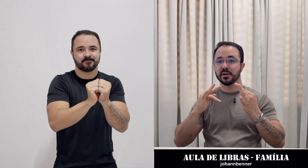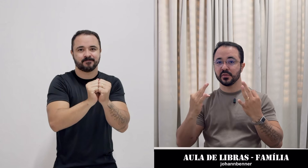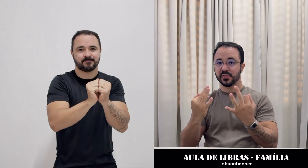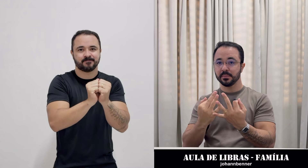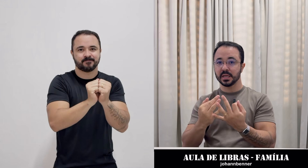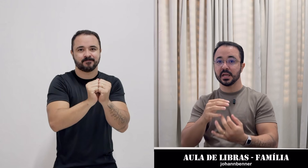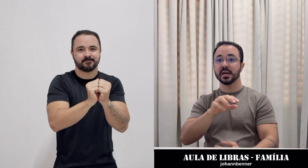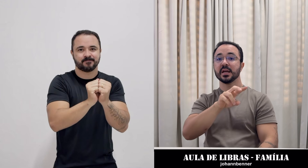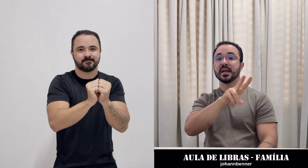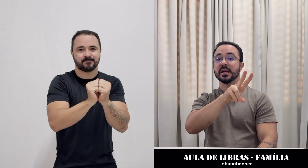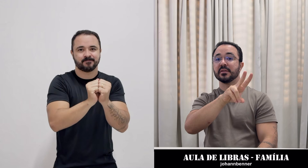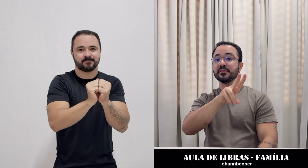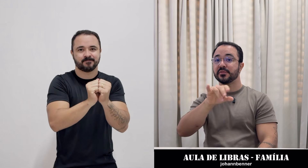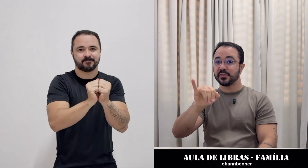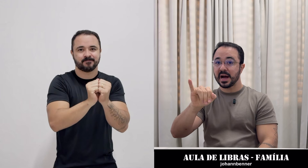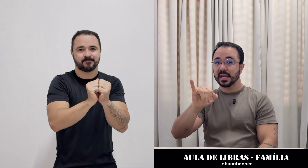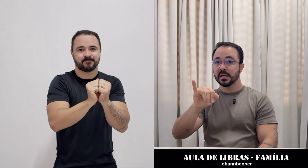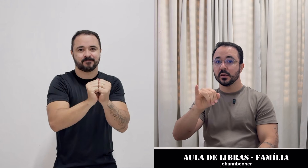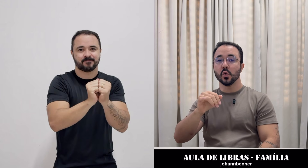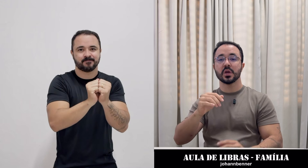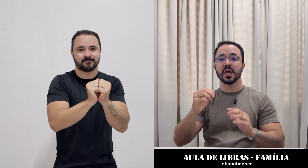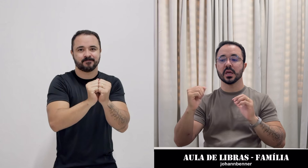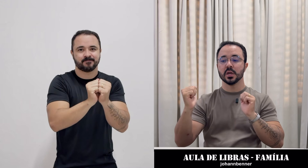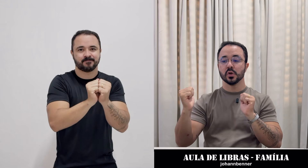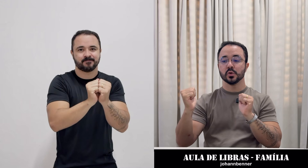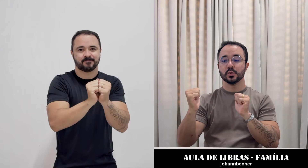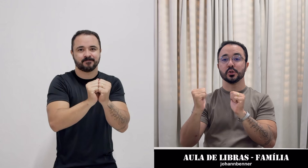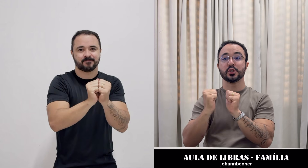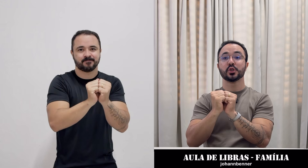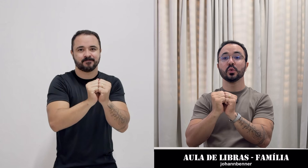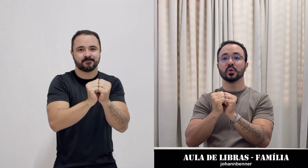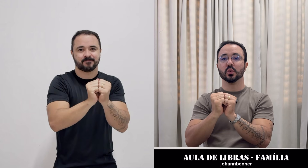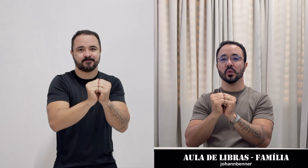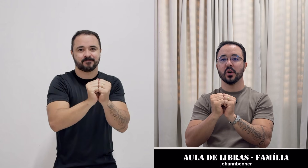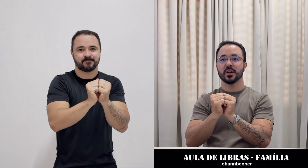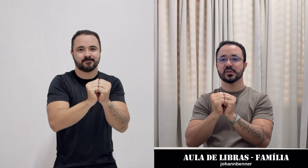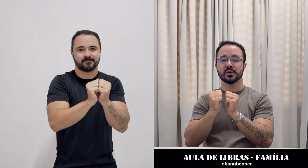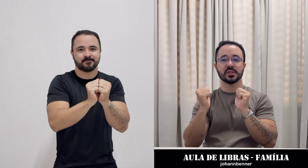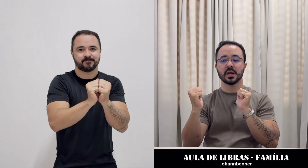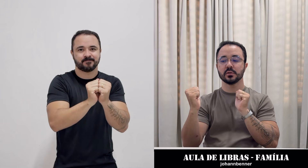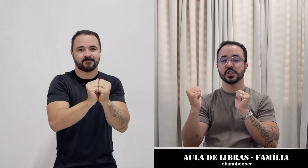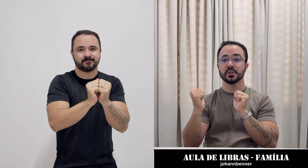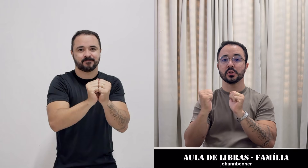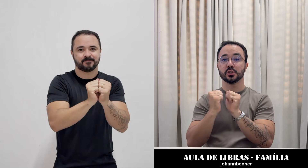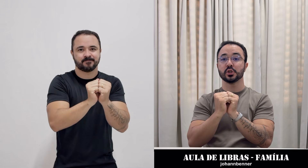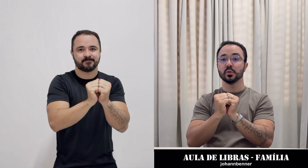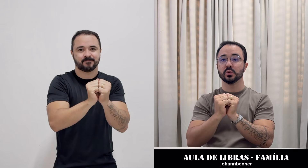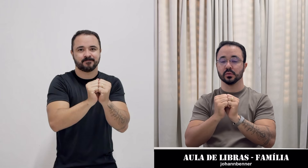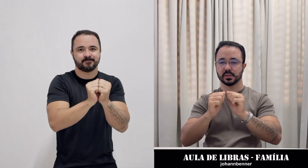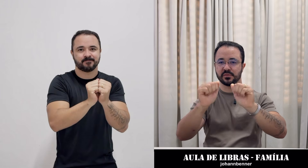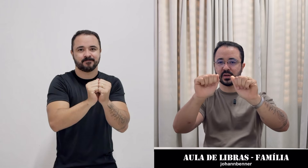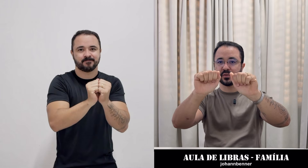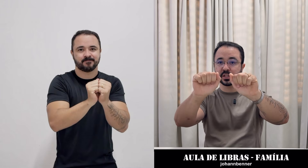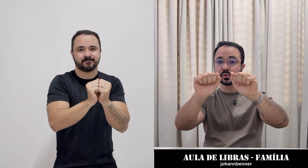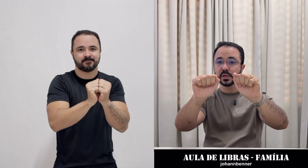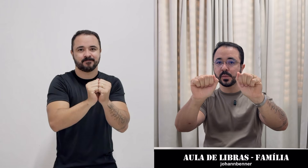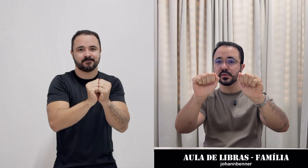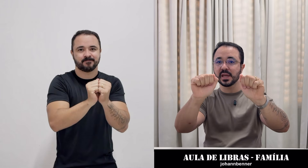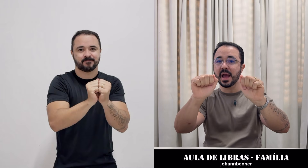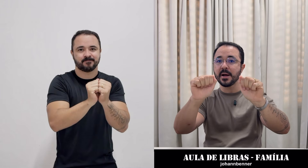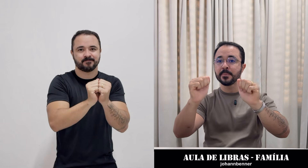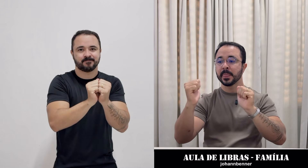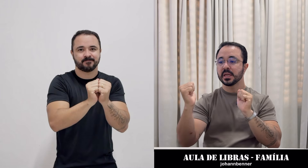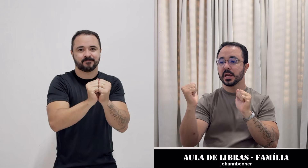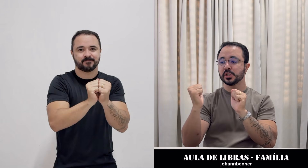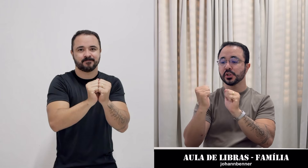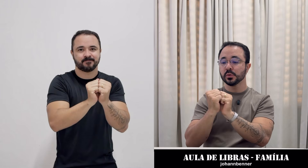Minha família vai o quê? Junto. Olha só, o sinal de junto. Você fecha as duas mãos